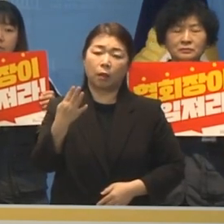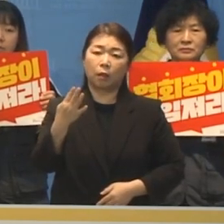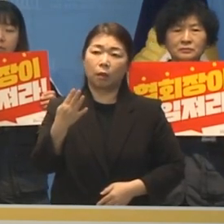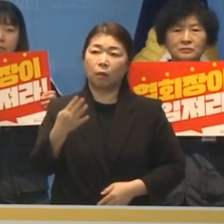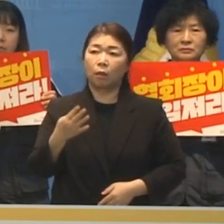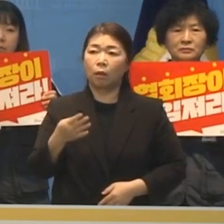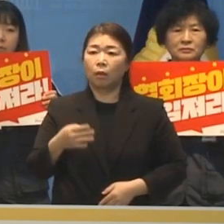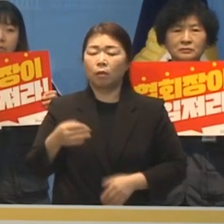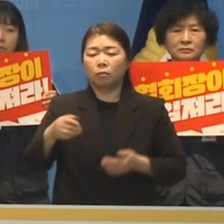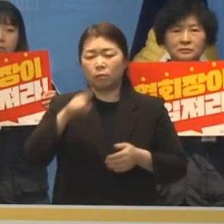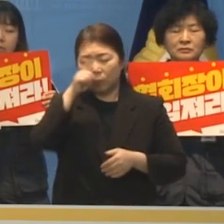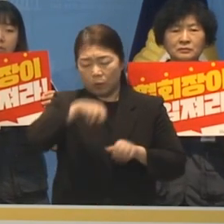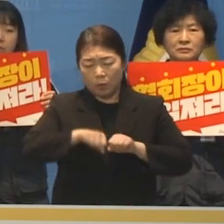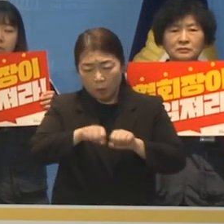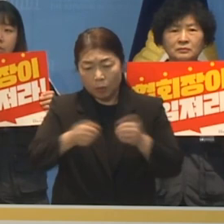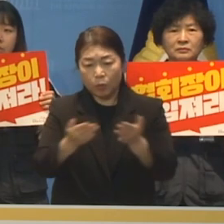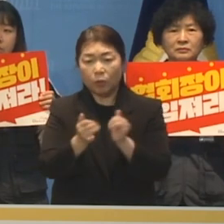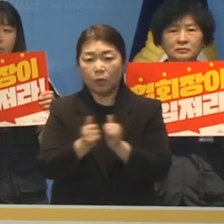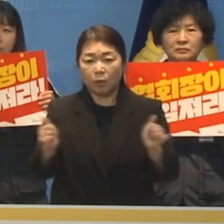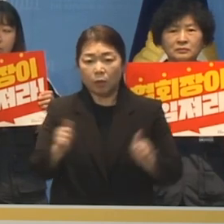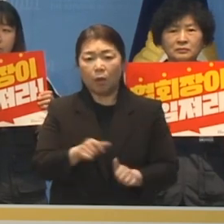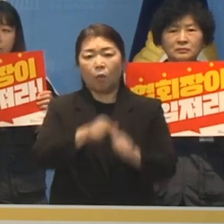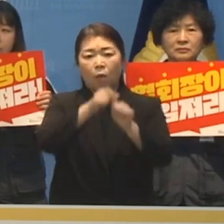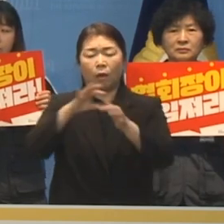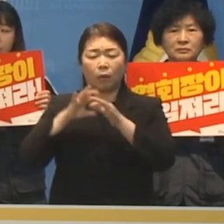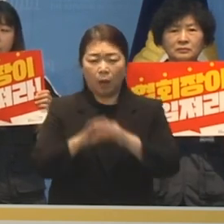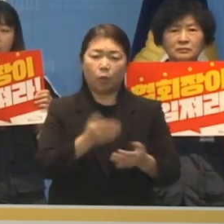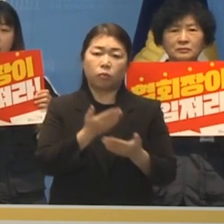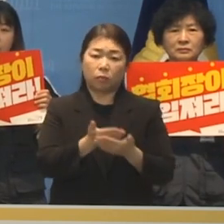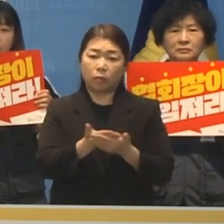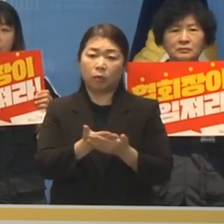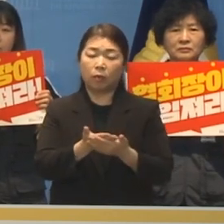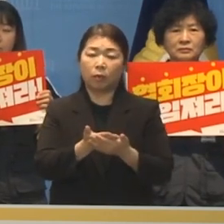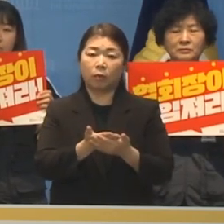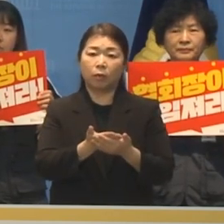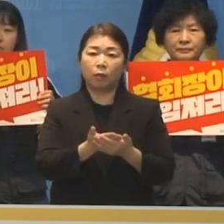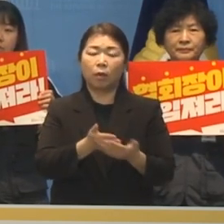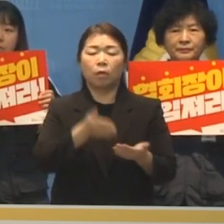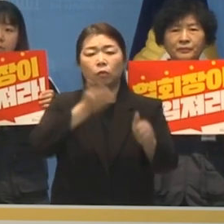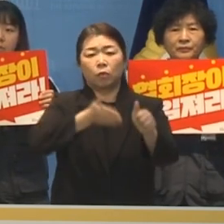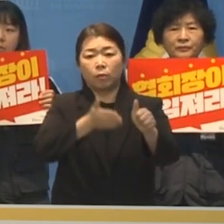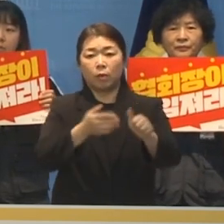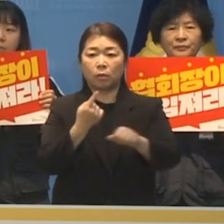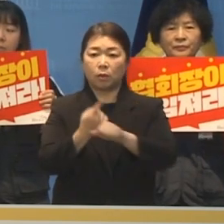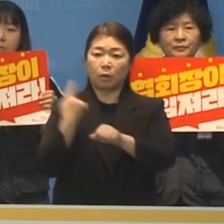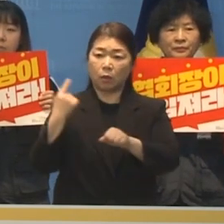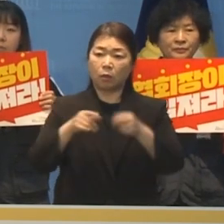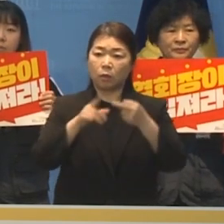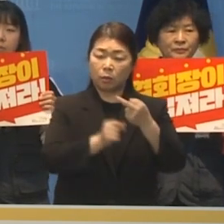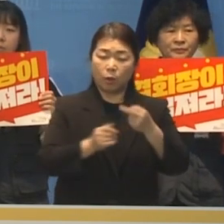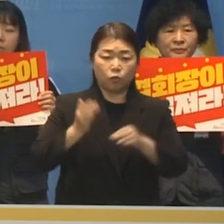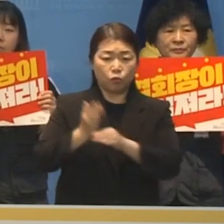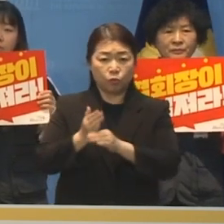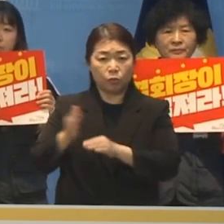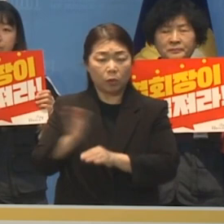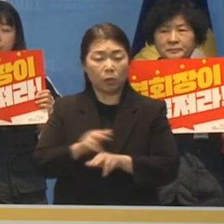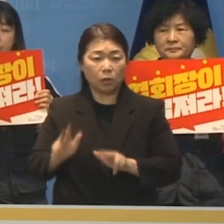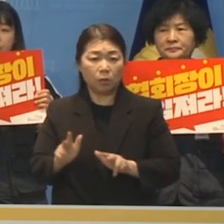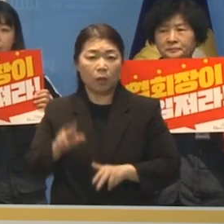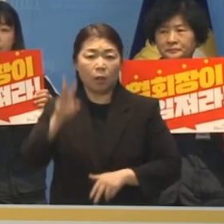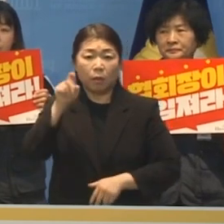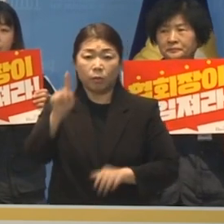청소미화 노동자들이 고용 보장을 요구하며 작년 12월 중순부터 현재까지